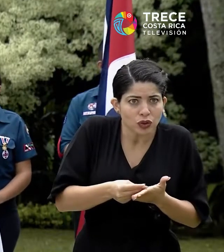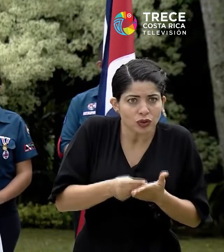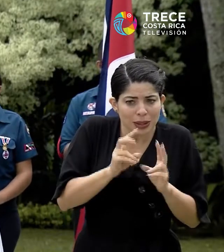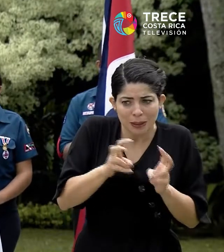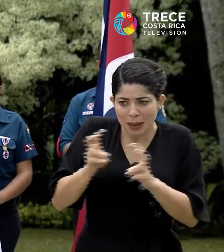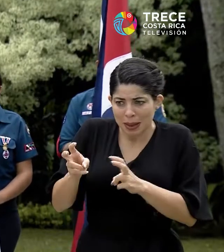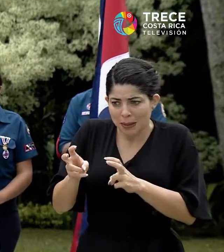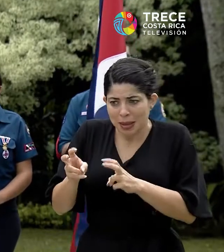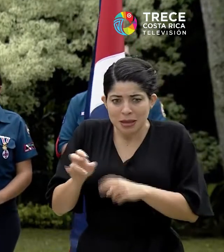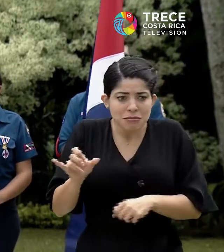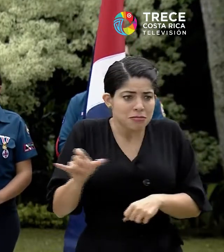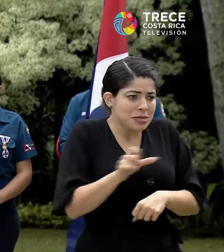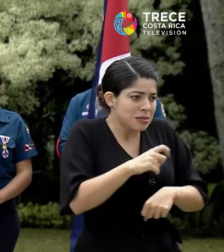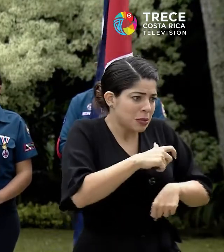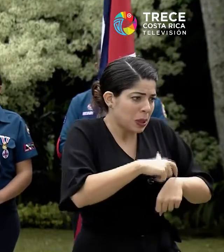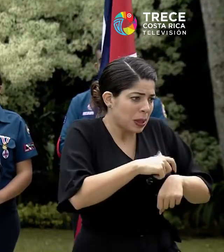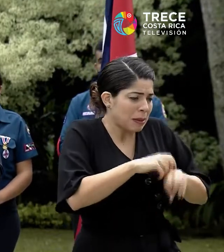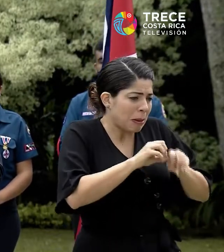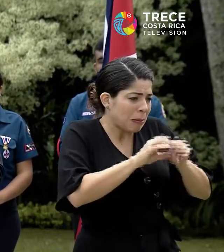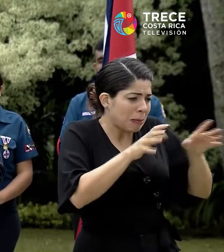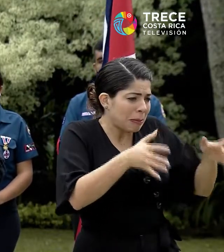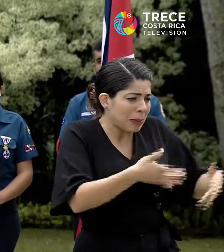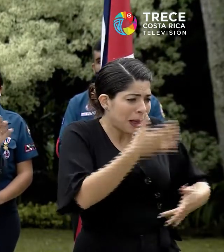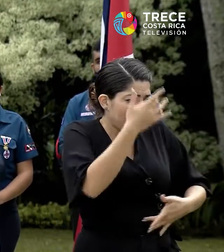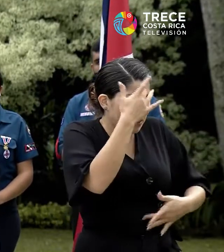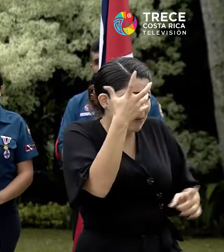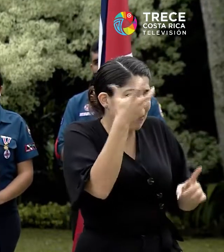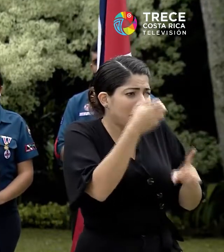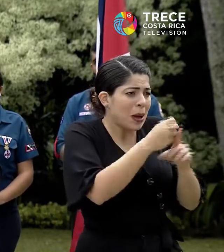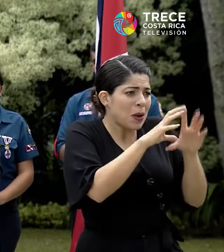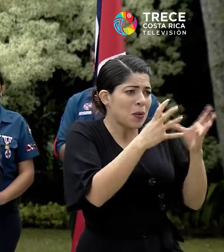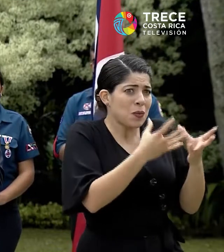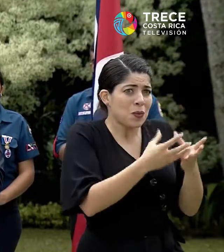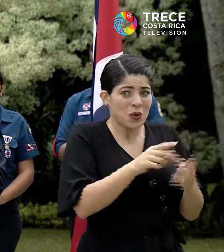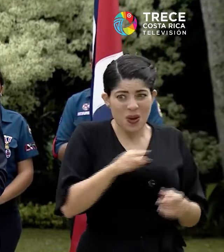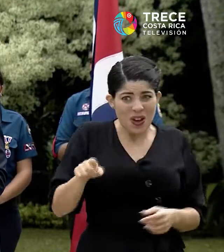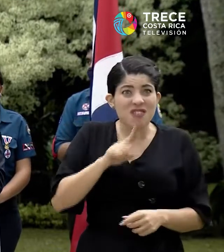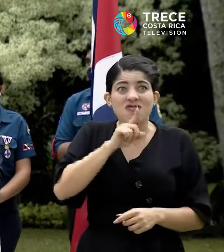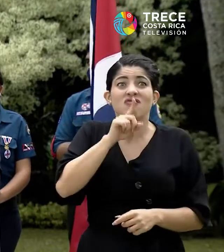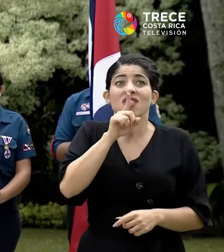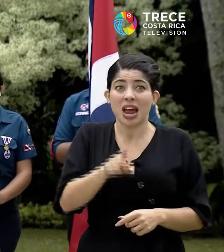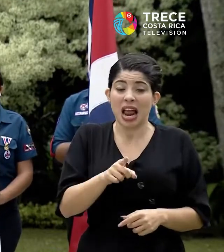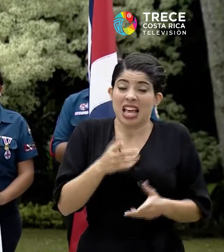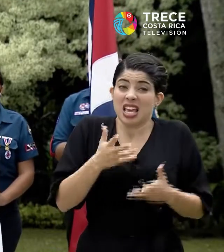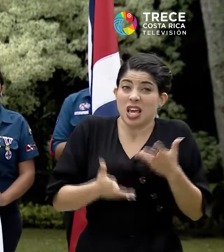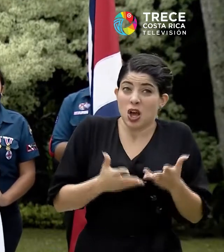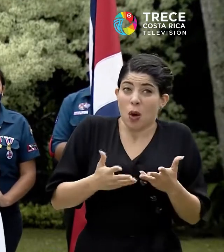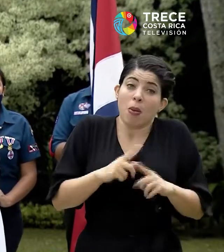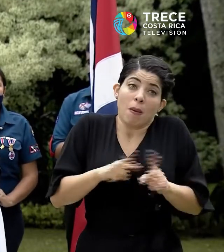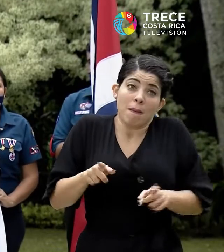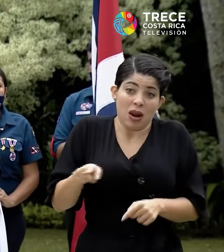y en medio de una pandemia que golpea a todo el mundo. Y eso es una realidad incomodísima, pero es la